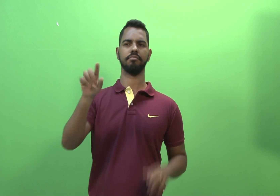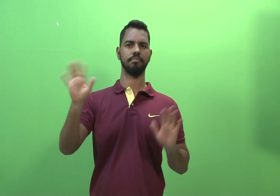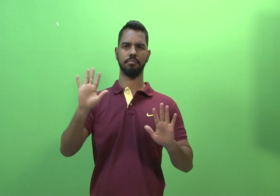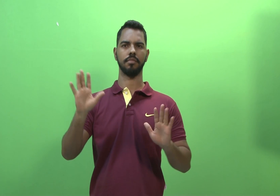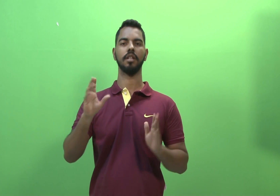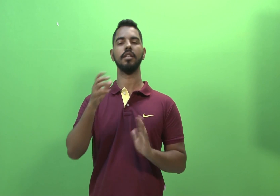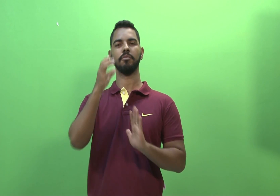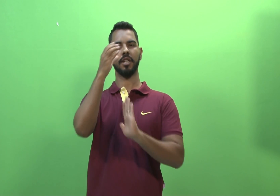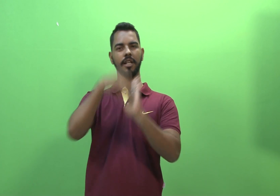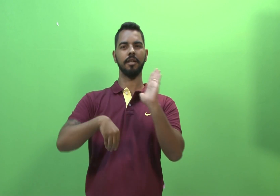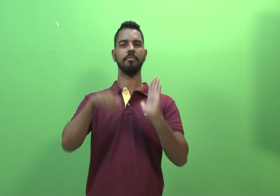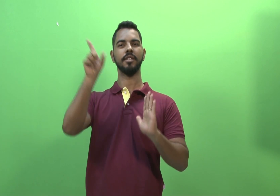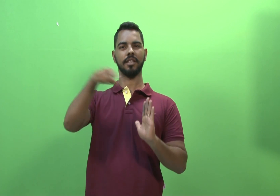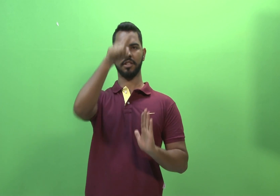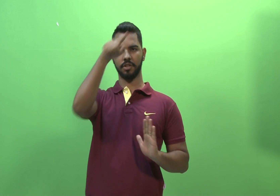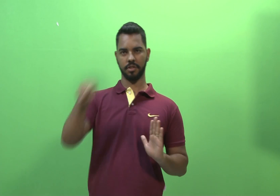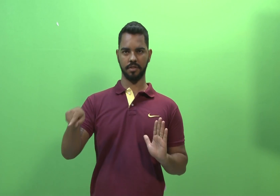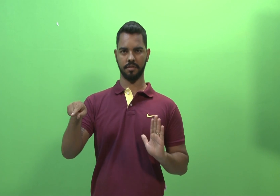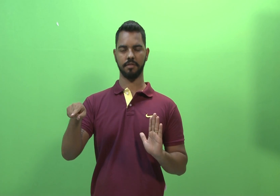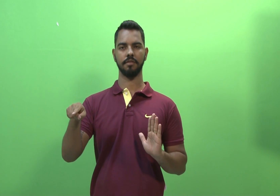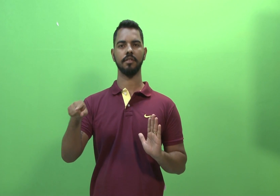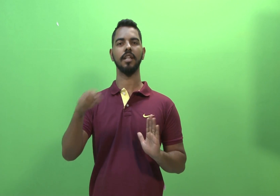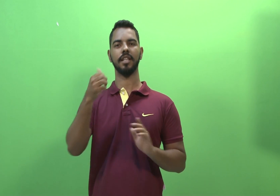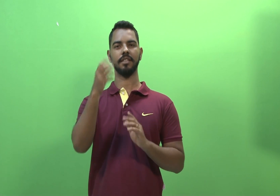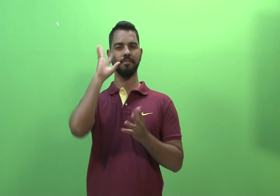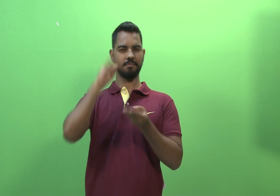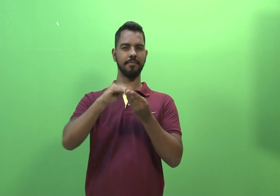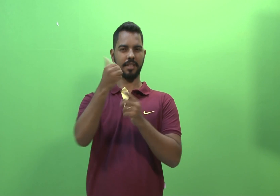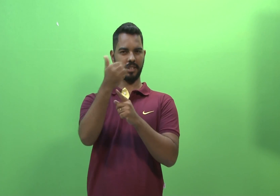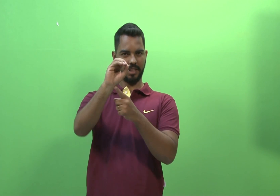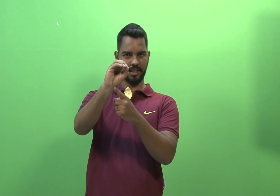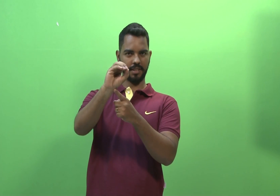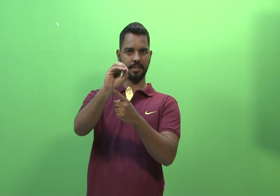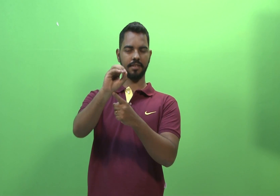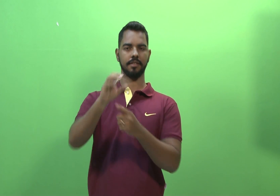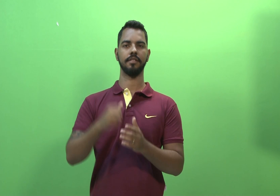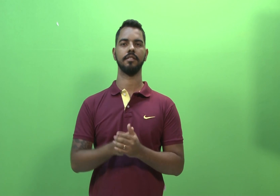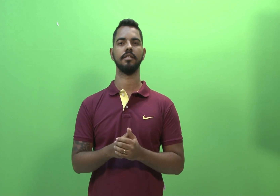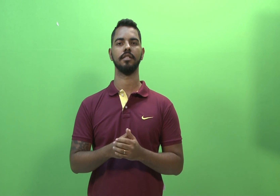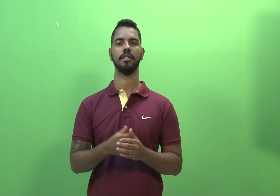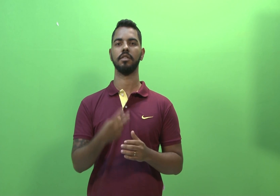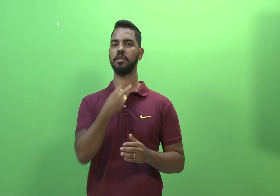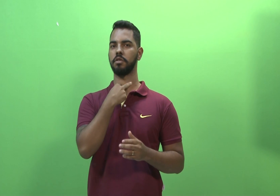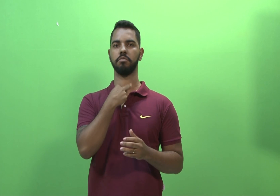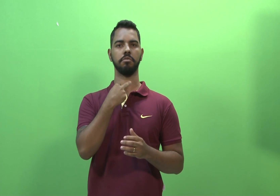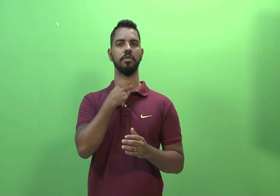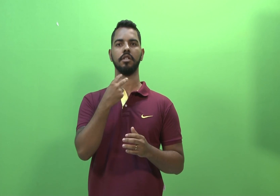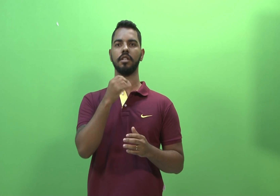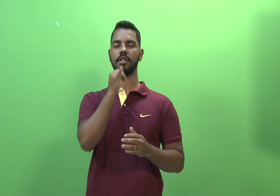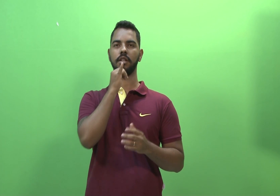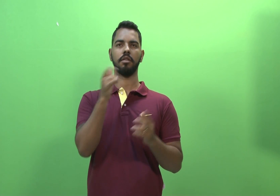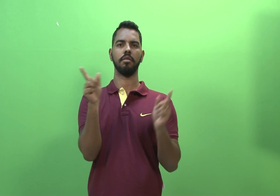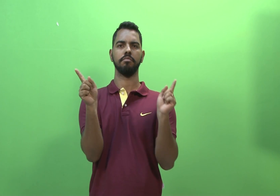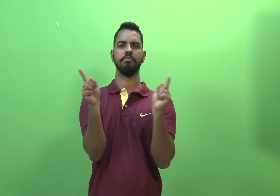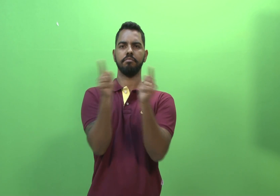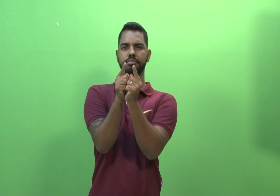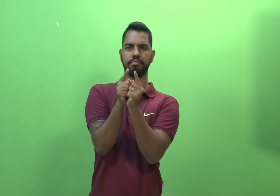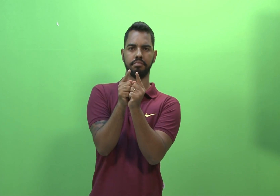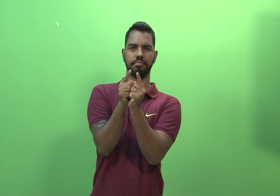X. Destaque para verificação. Lembre-se de não colocar ponto abreviativo em medidas e símbolos, como